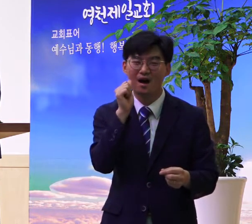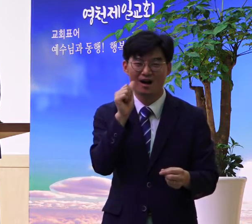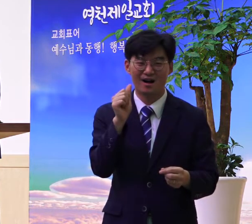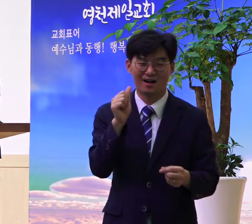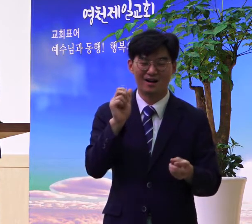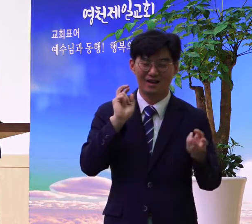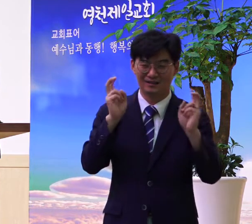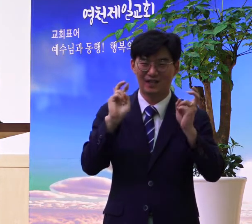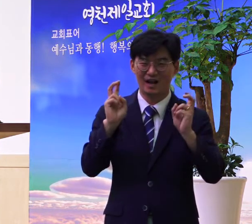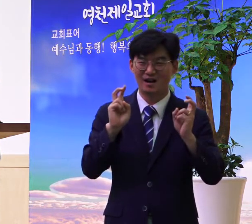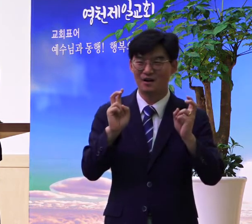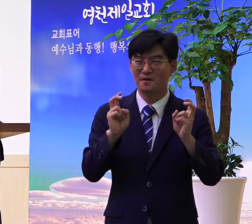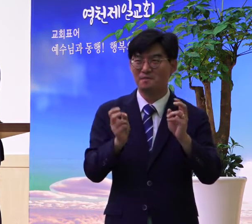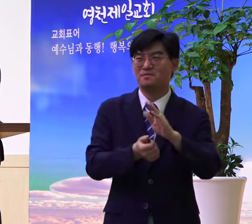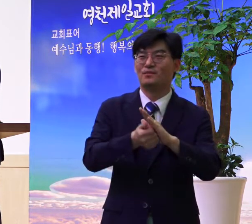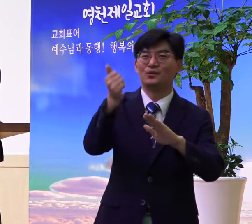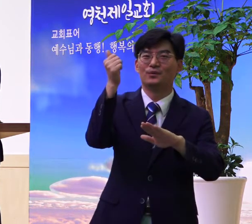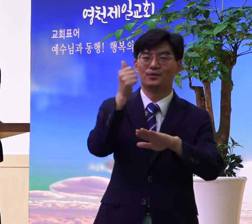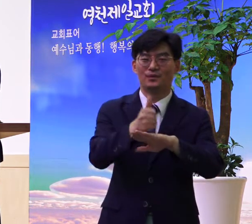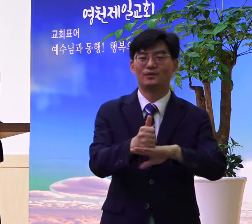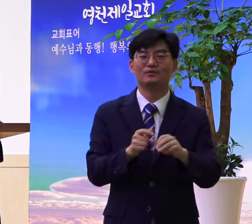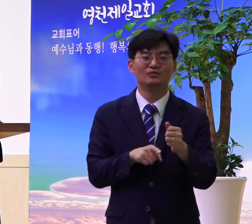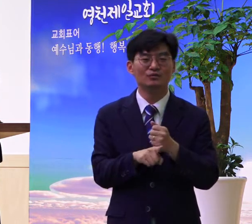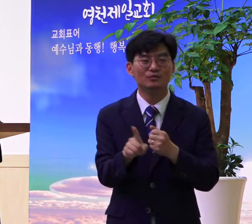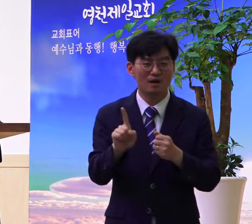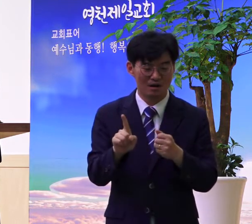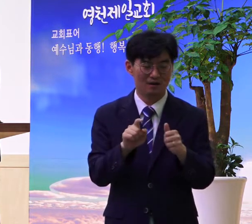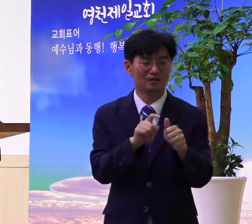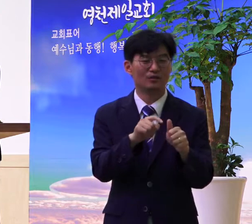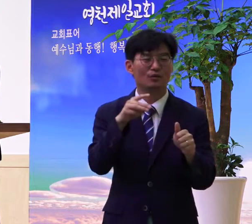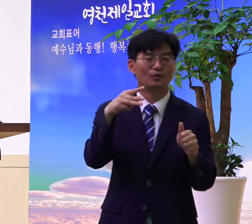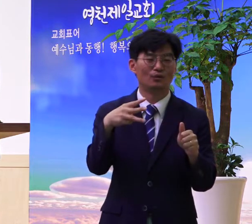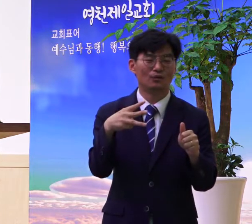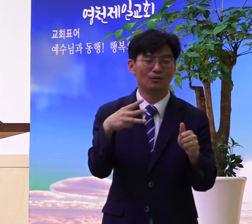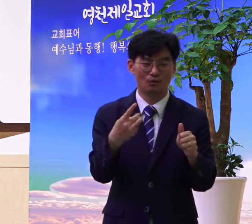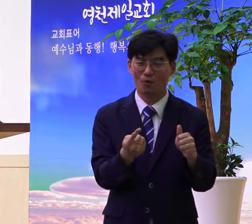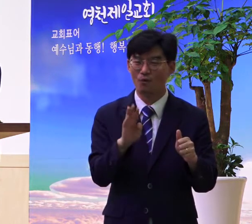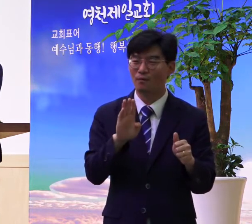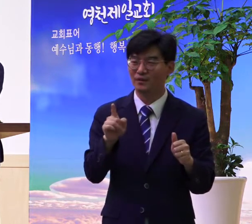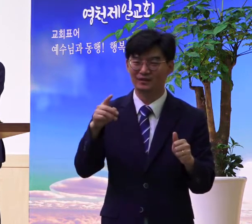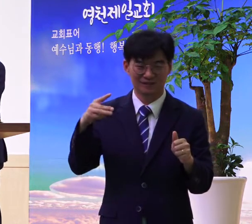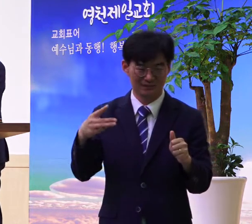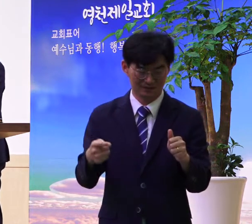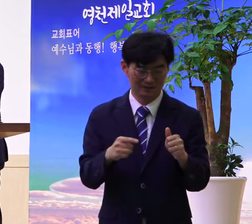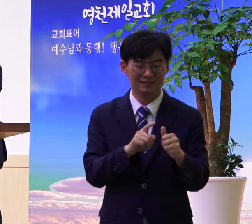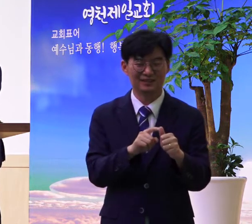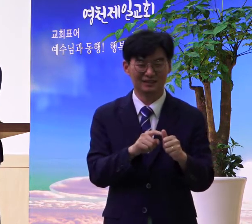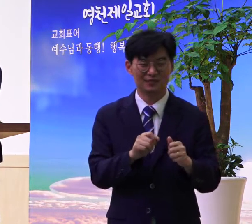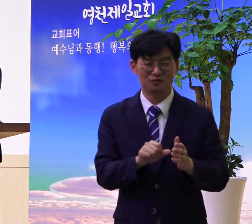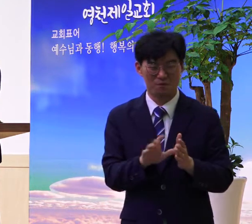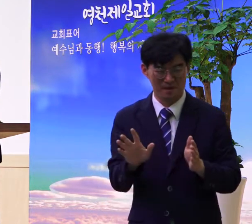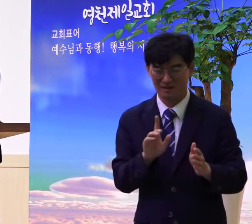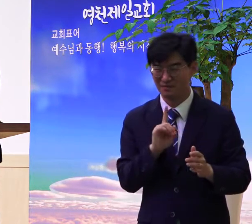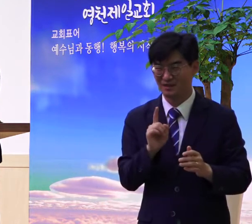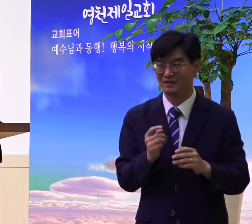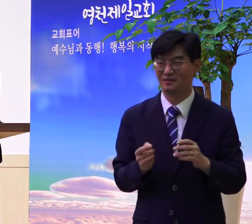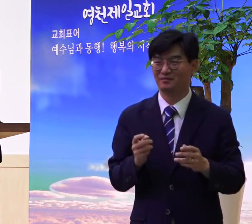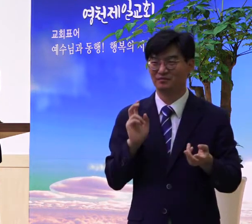성공적으로 이끈 1등 공신으로 로버트 우드러프라고 하는 사람을 대개는 꼽습니다. 그가 살아있을